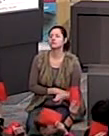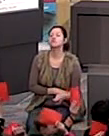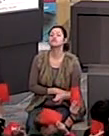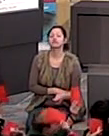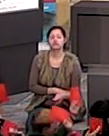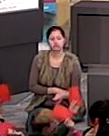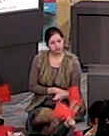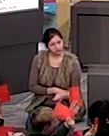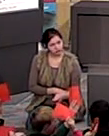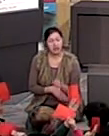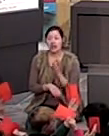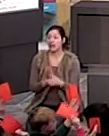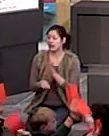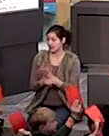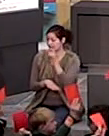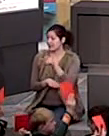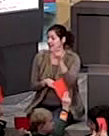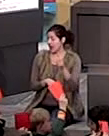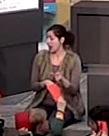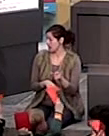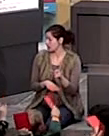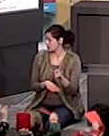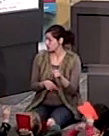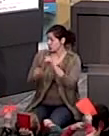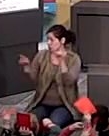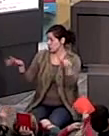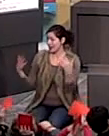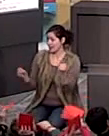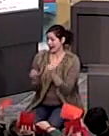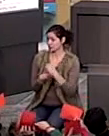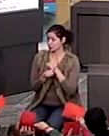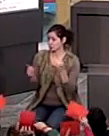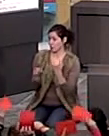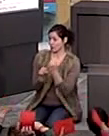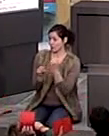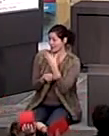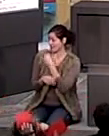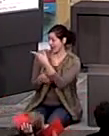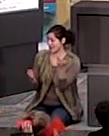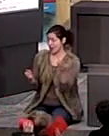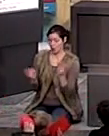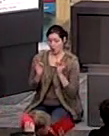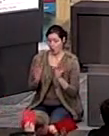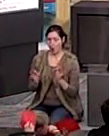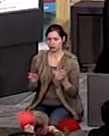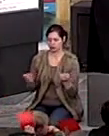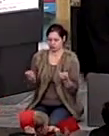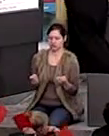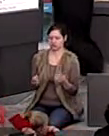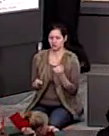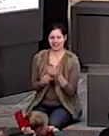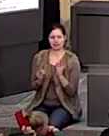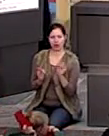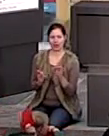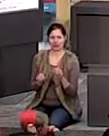Dames en heren, leraren in de zaal, het lijkt me dat jullie echt een toffe baan hebben. Orde houden is toch echt het belangrijkste wat je doet.